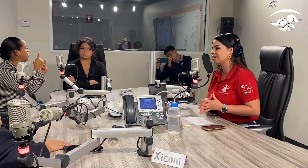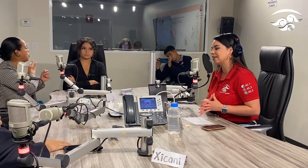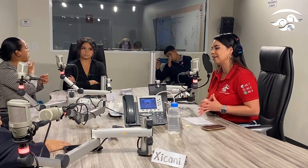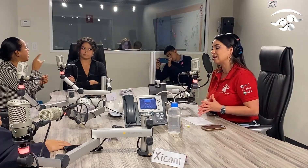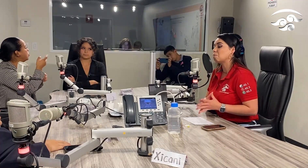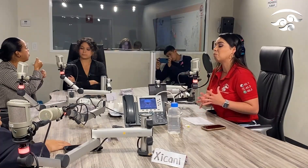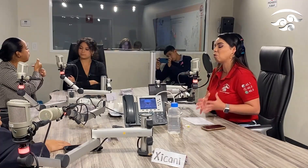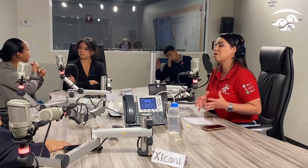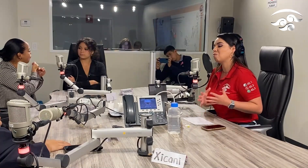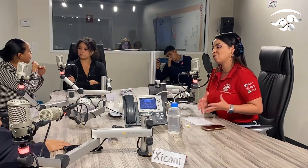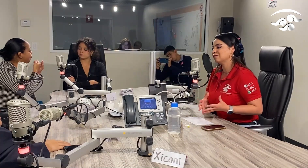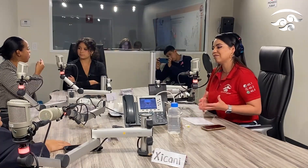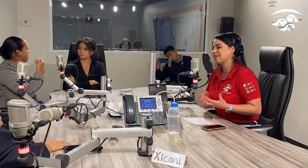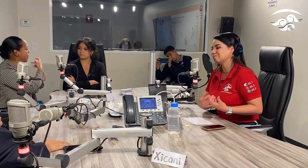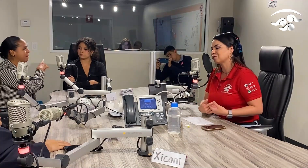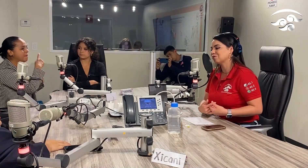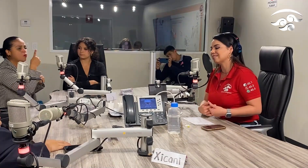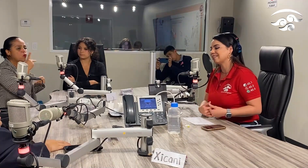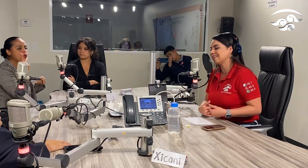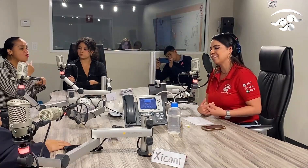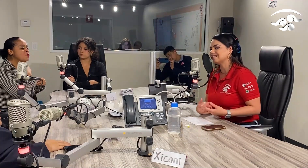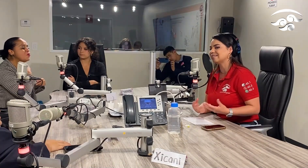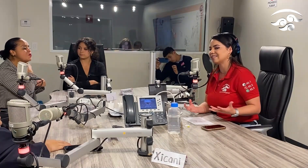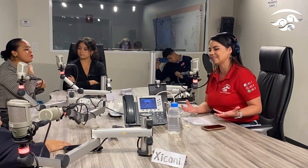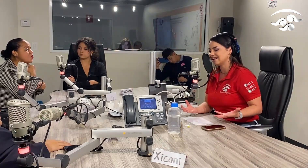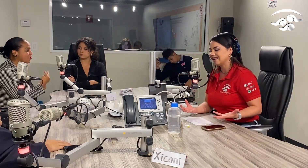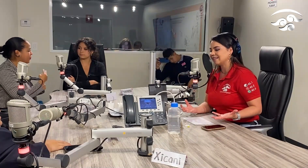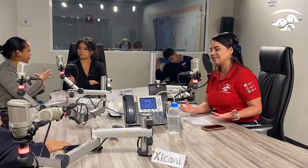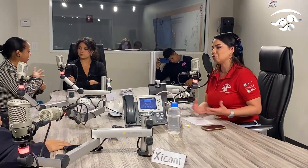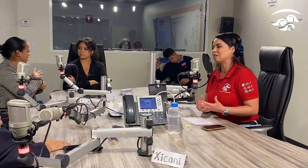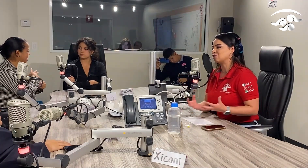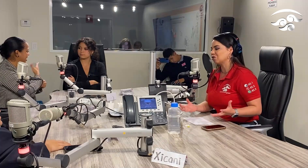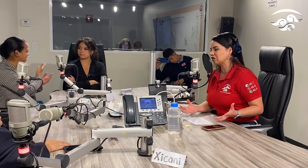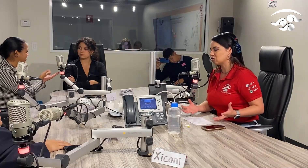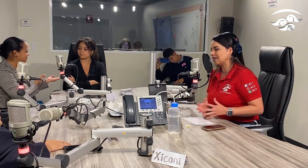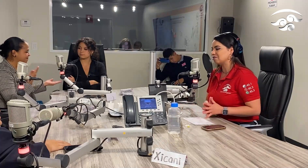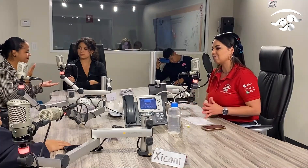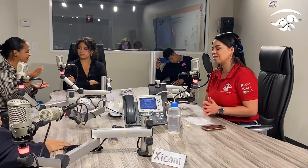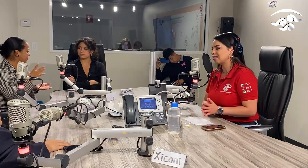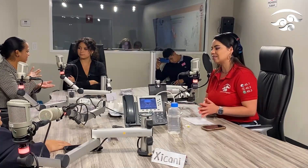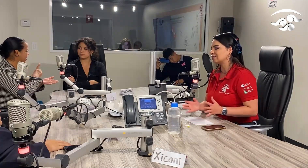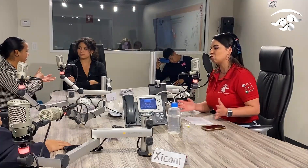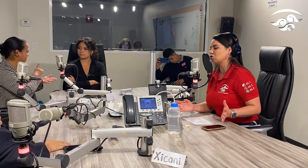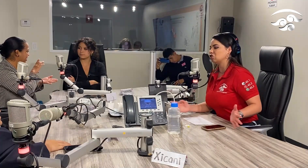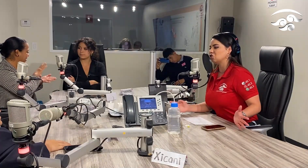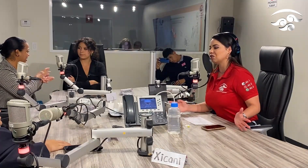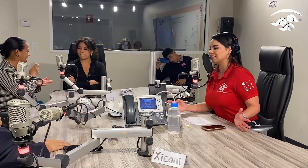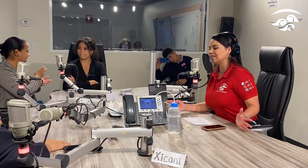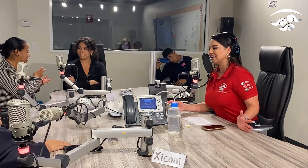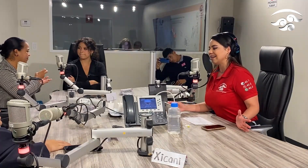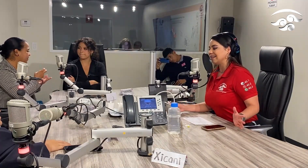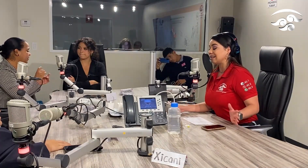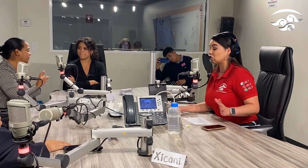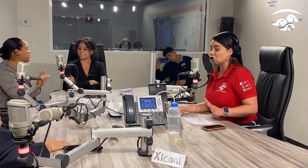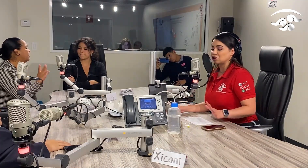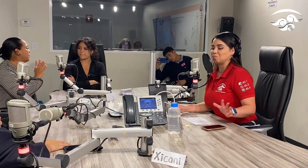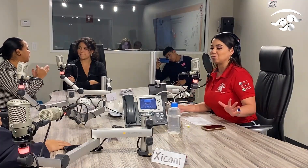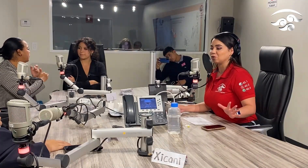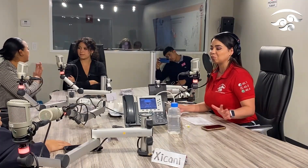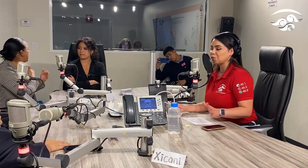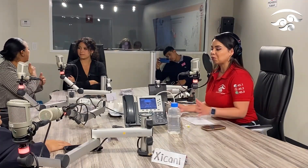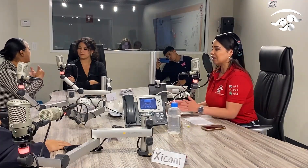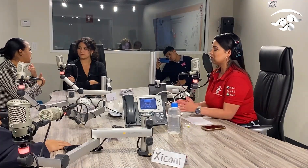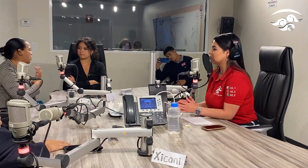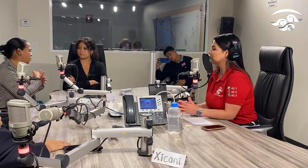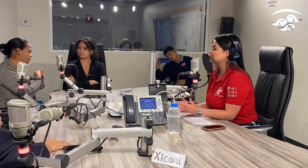informar de la propia voz de las personas que tienen estas situaciones, ¿no? Que se enfrentan a estas condiciones de todo tipo,